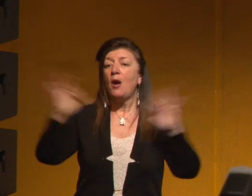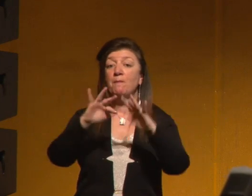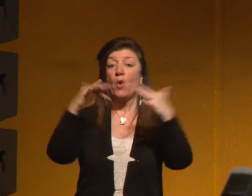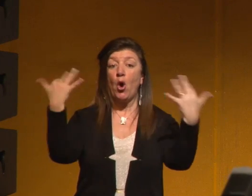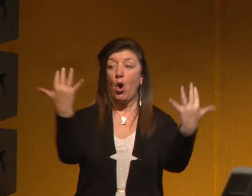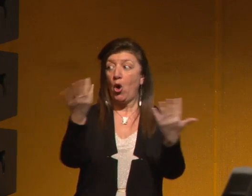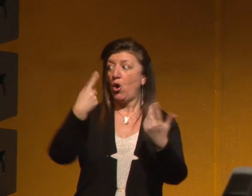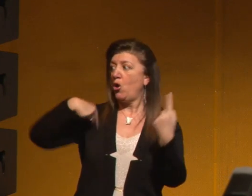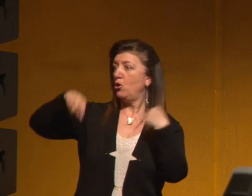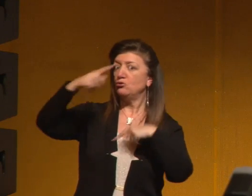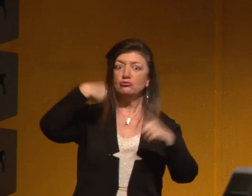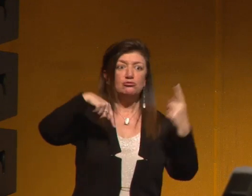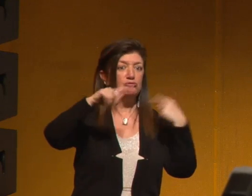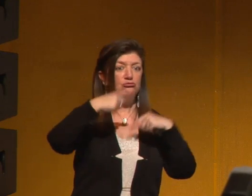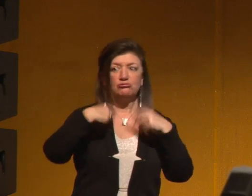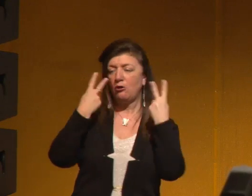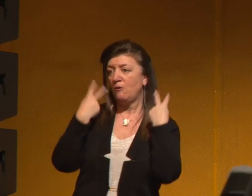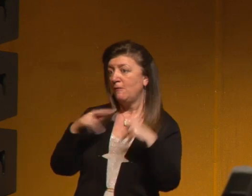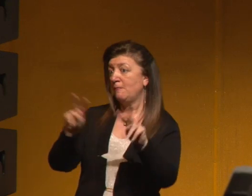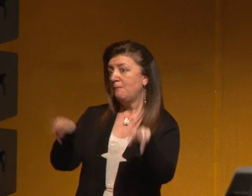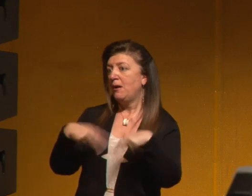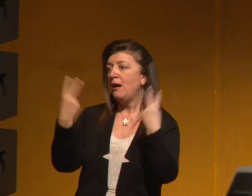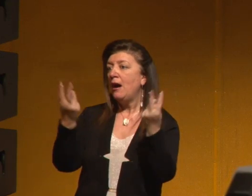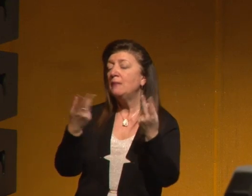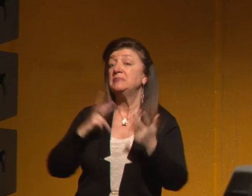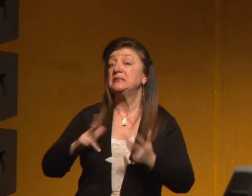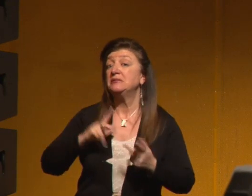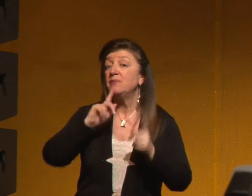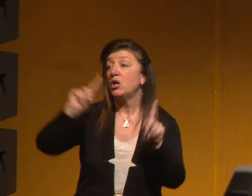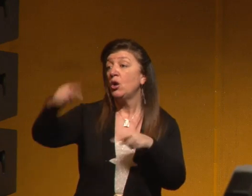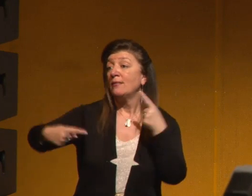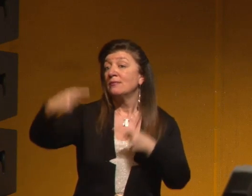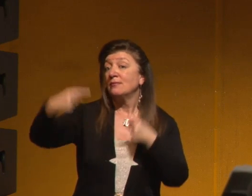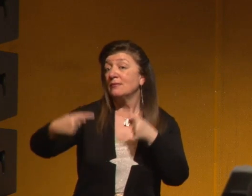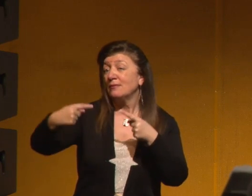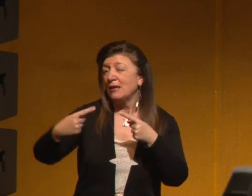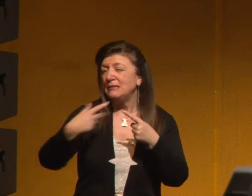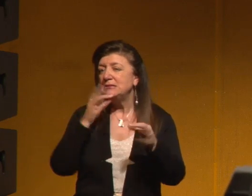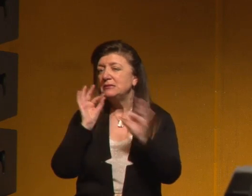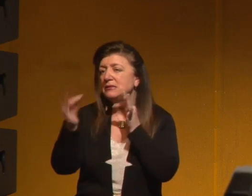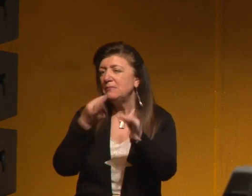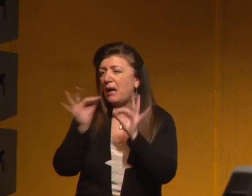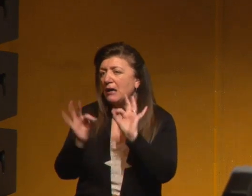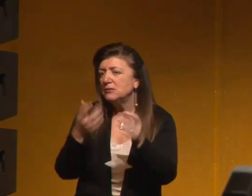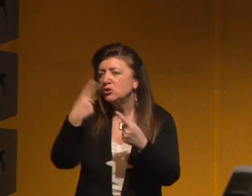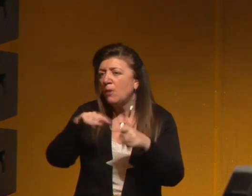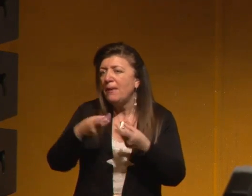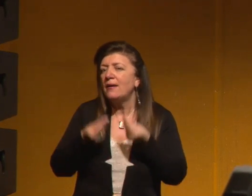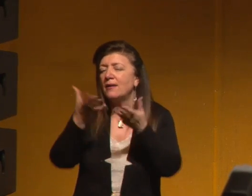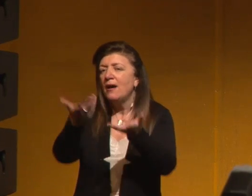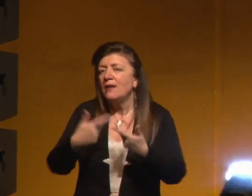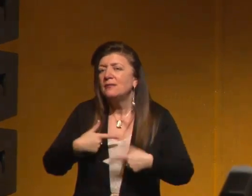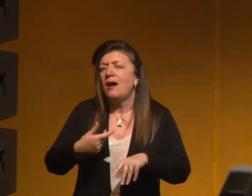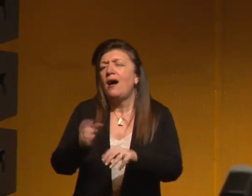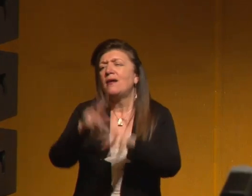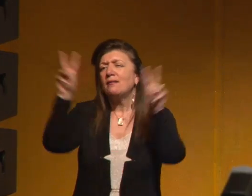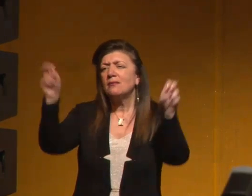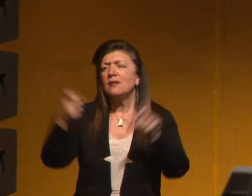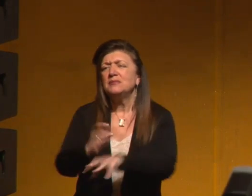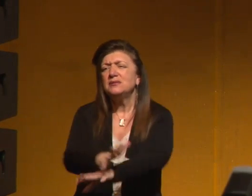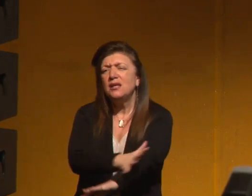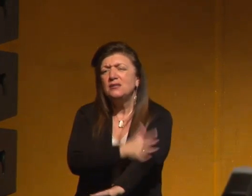sperando di avviare un dibattito sulle forme su cui edificare una società solidale sensibile ai temi della libertà e dell'uguaglianza